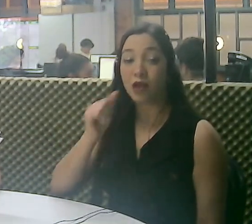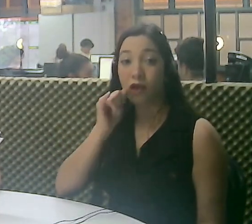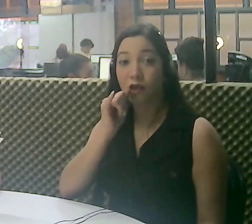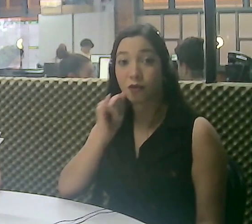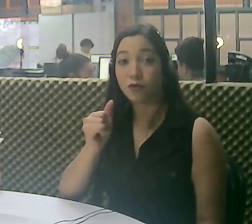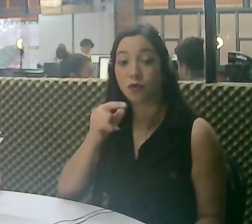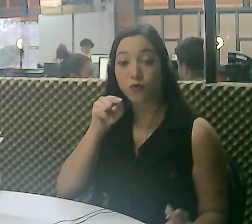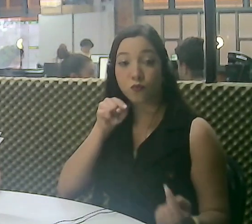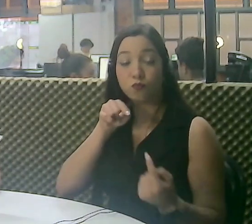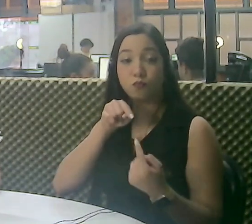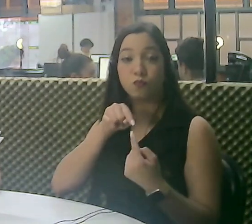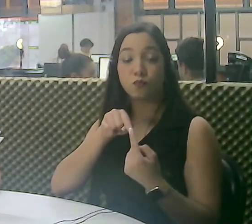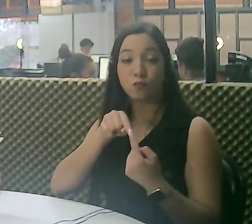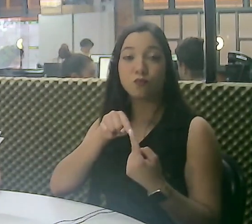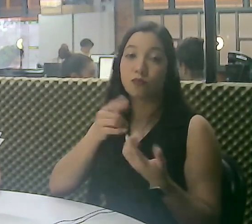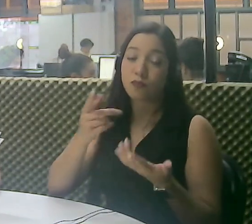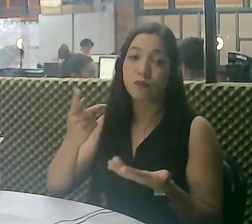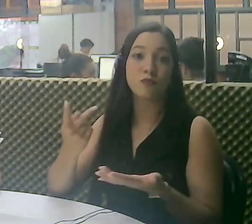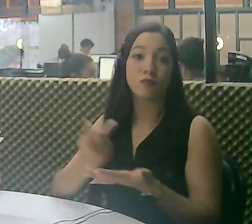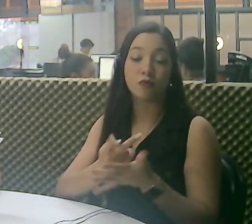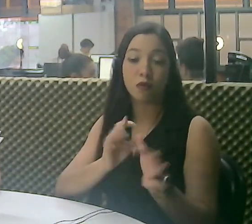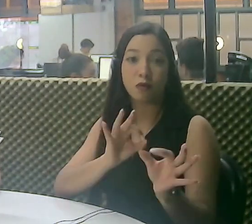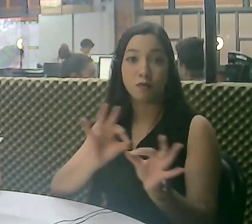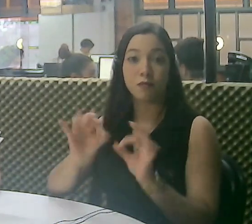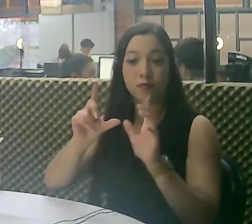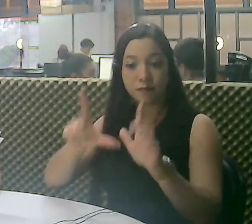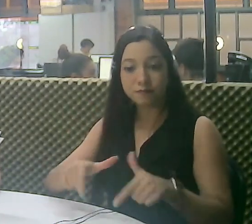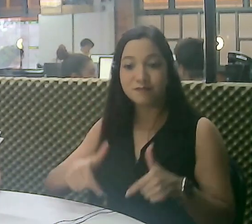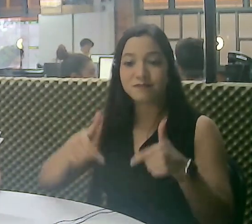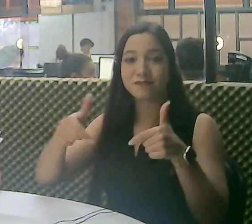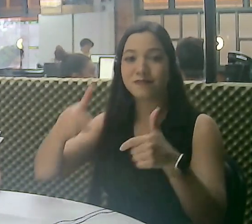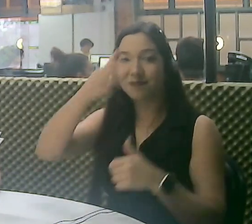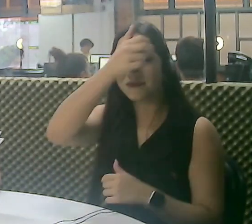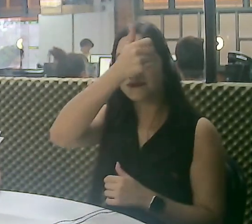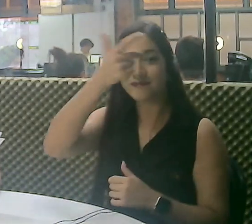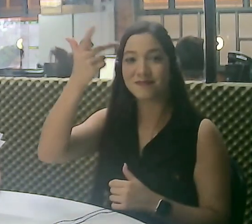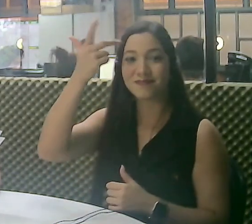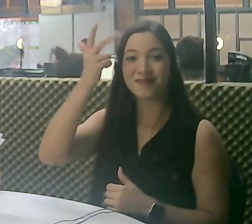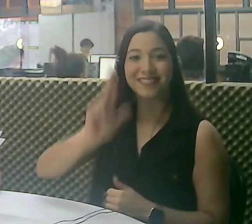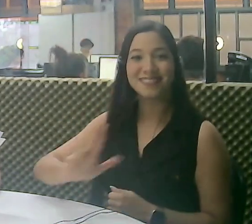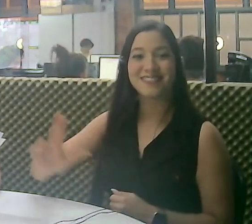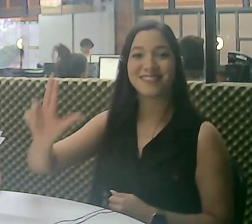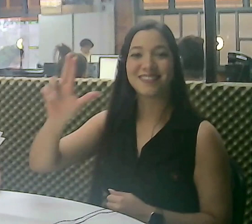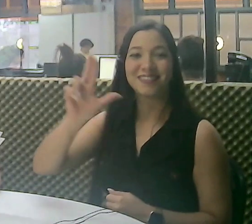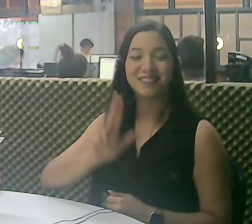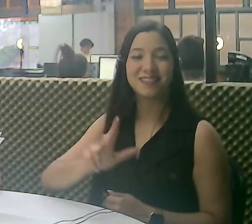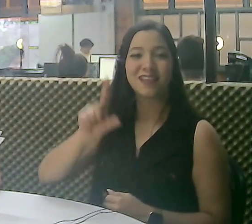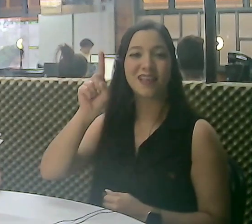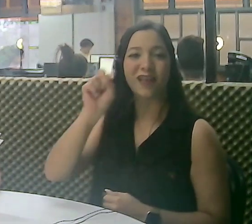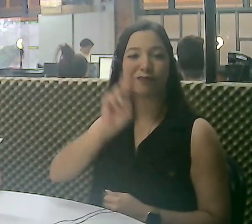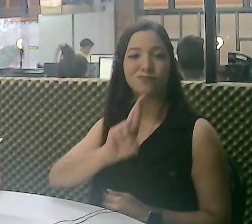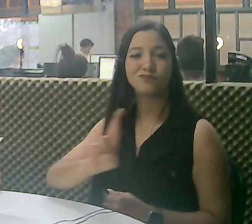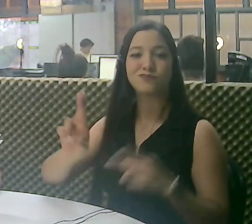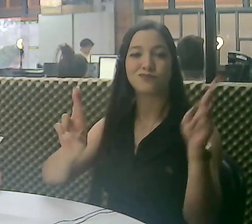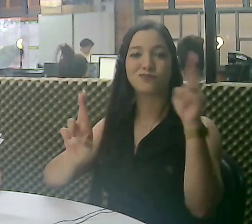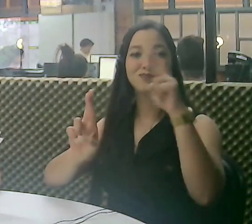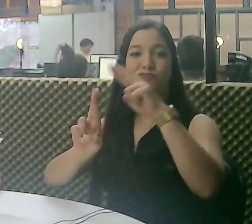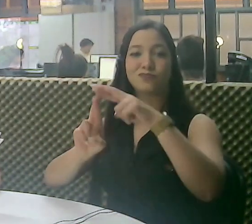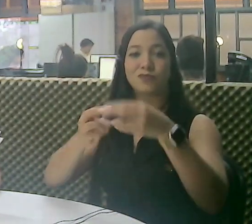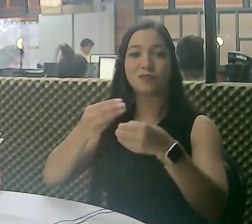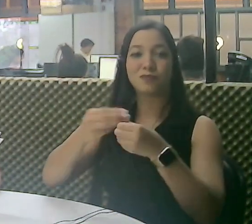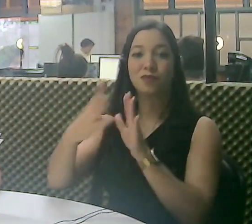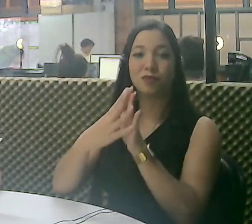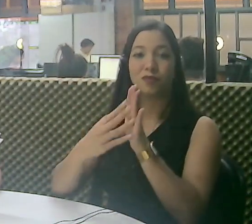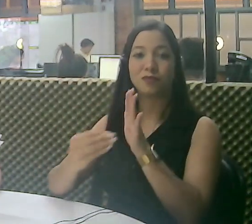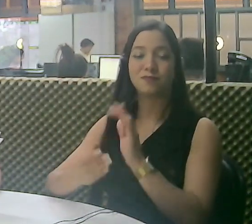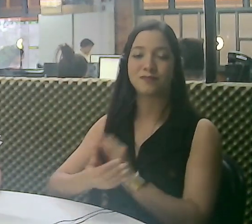conta o motivo que fez com que o programa executado pela Prefeitura em Uberlândia seja referência para outros